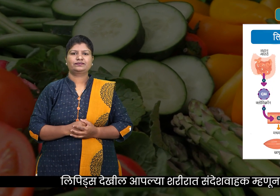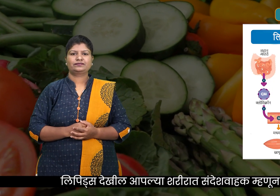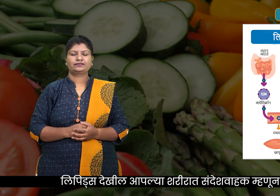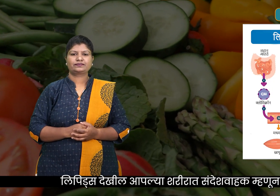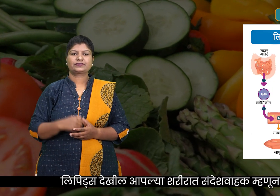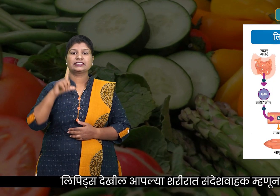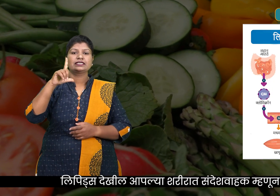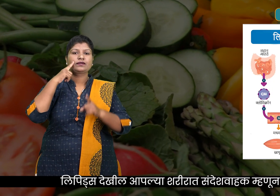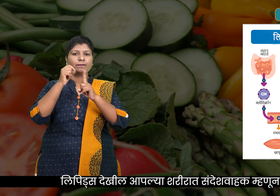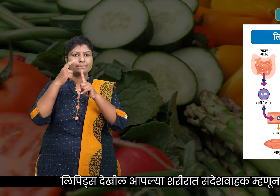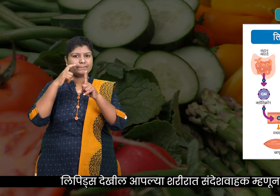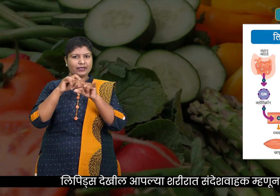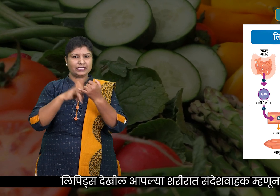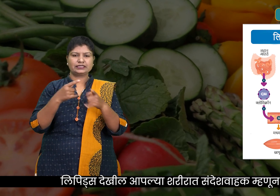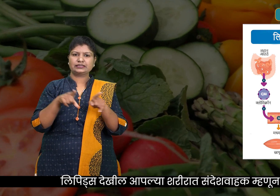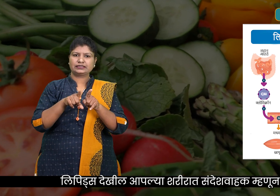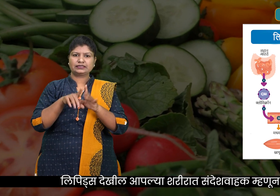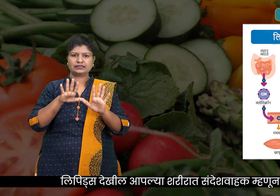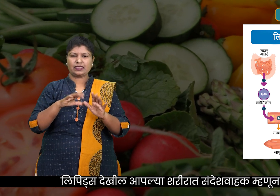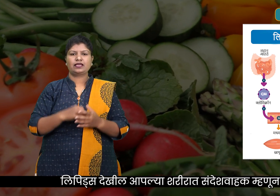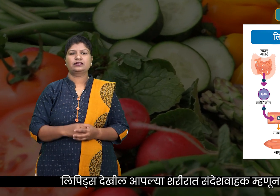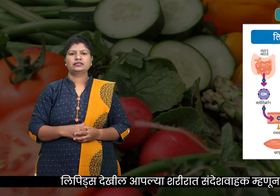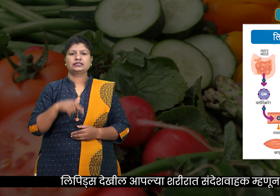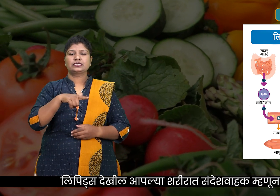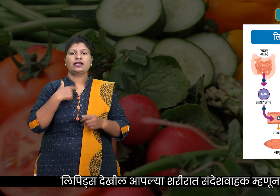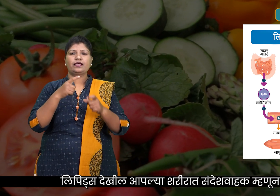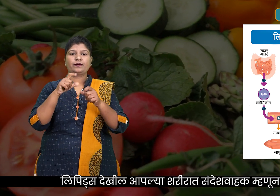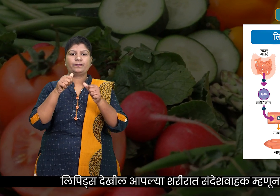लिपिड्स देखील आपल्या शरीरात संदेशवाहक म्हणून काम करतात.